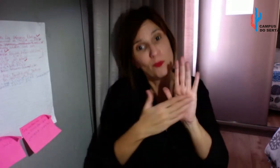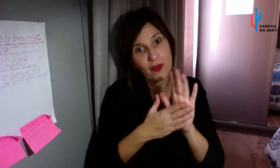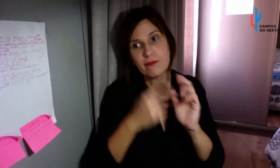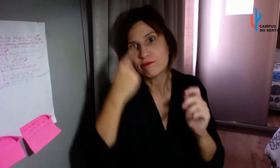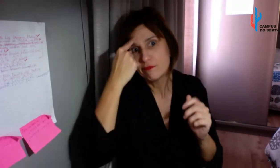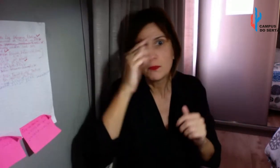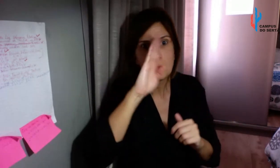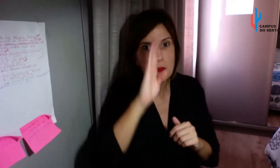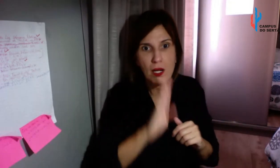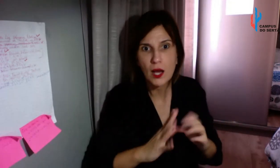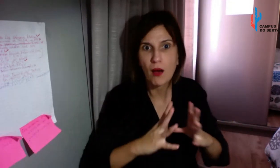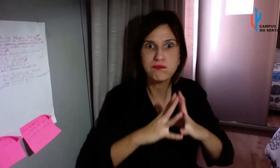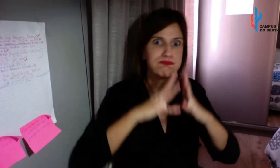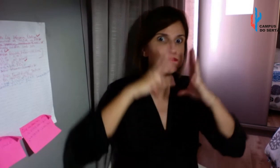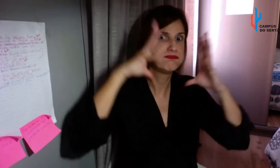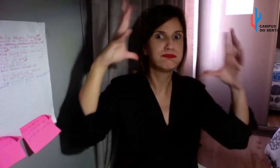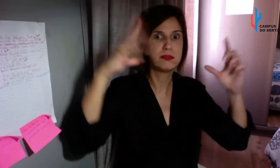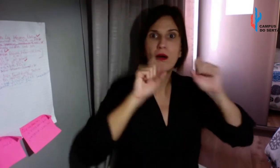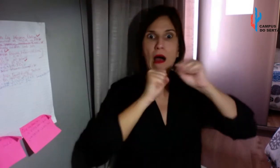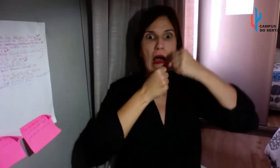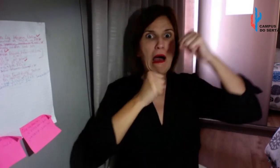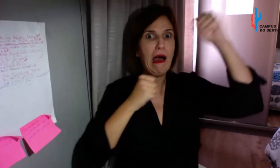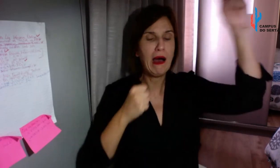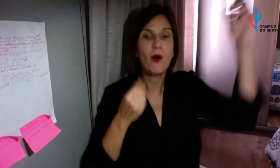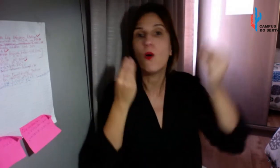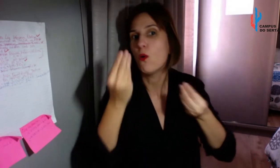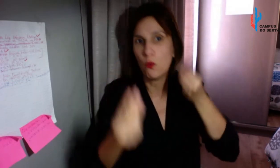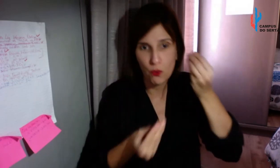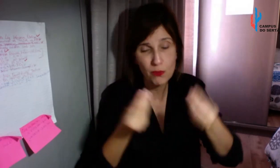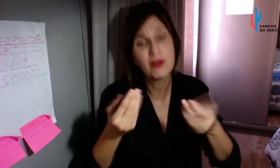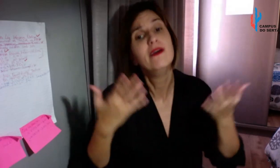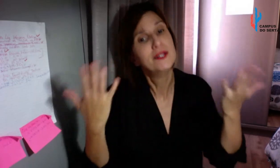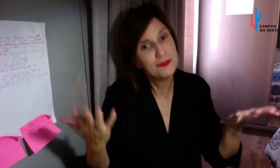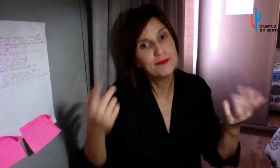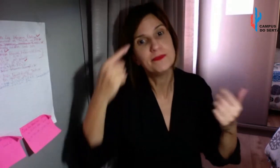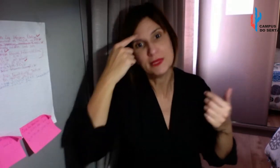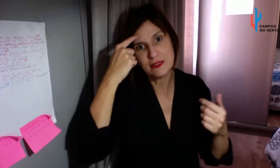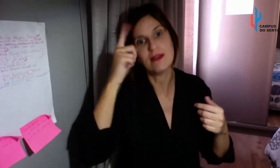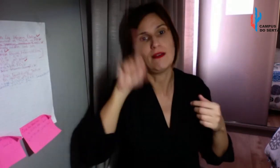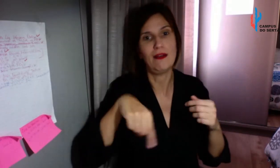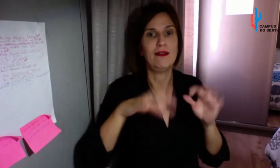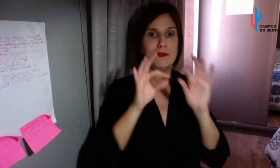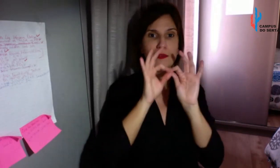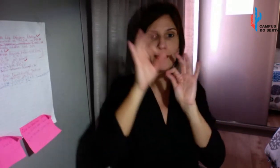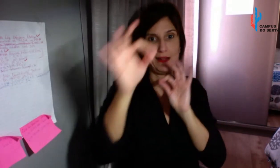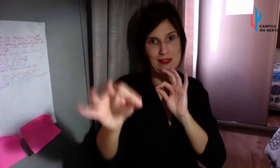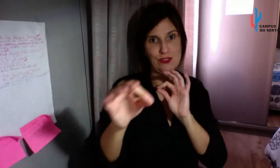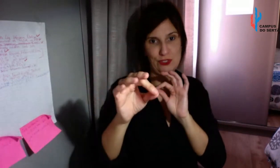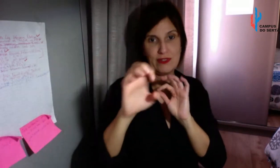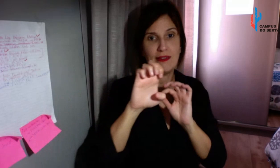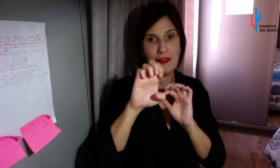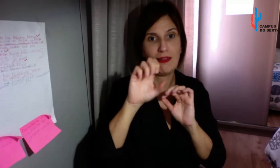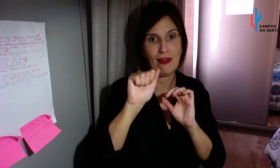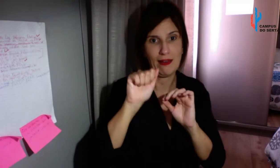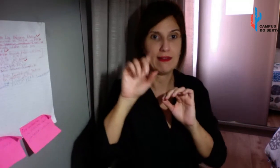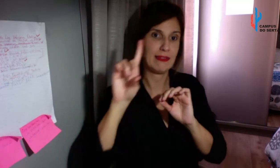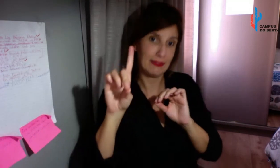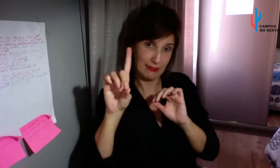contribuir com as pessoas para que possam também nos auxiliar a ampliar ainda mais a